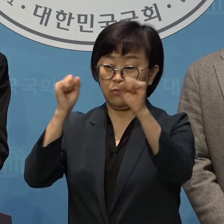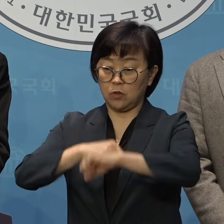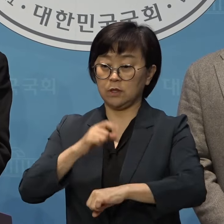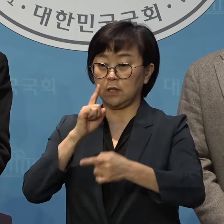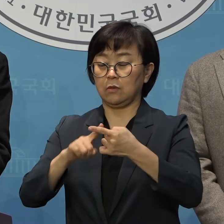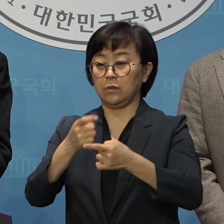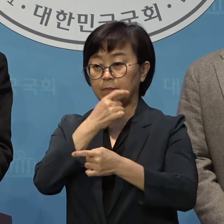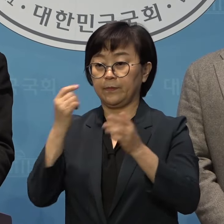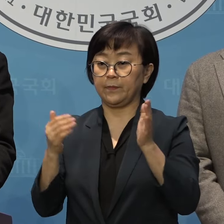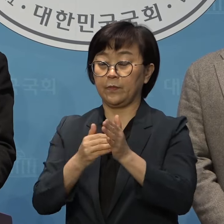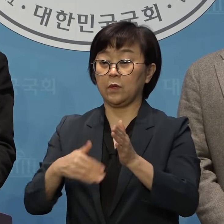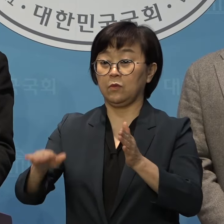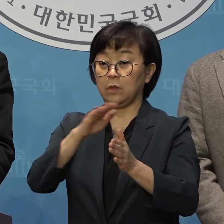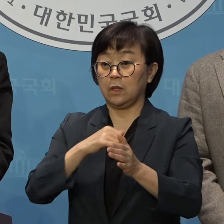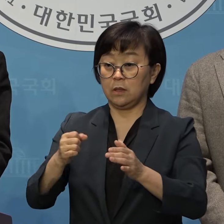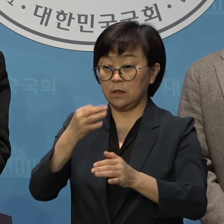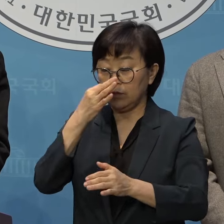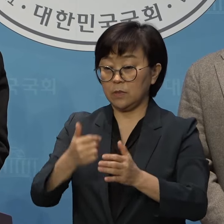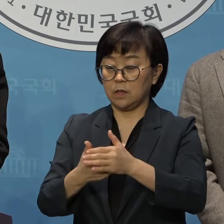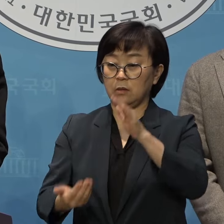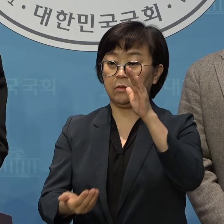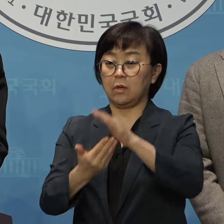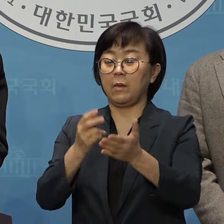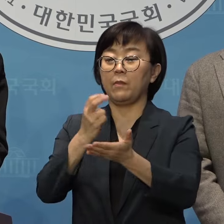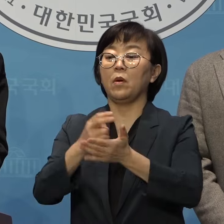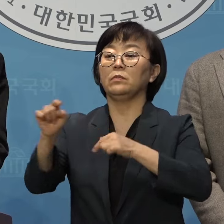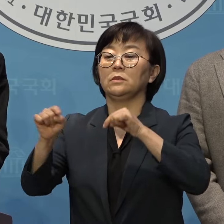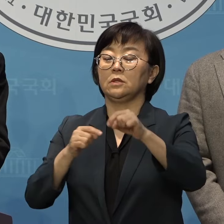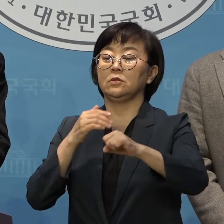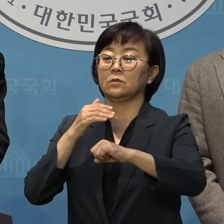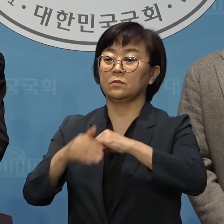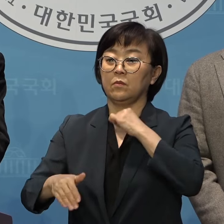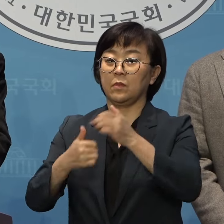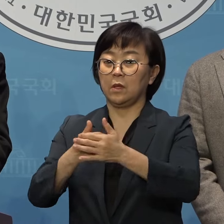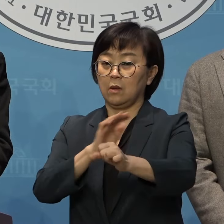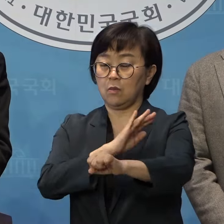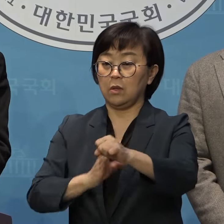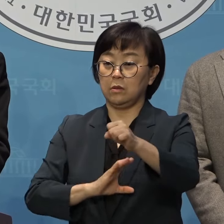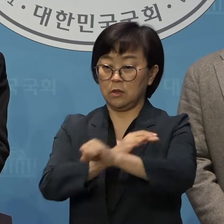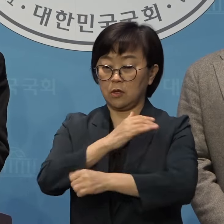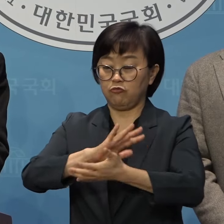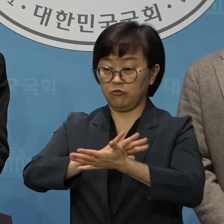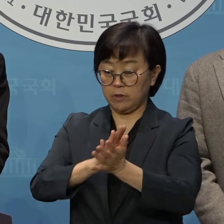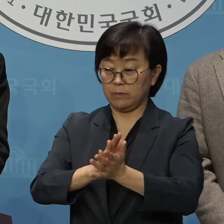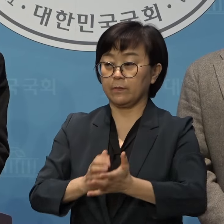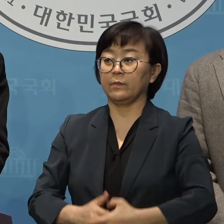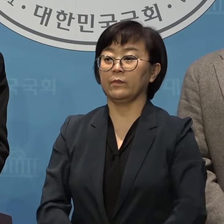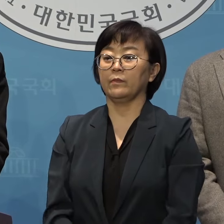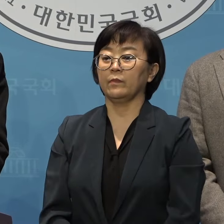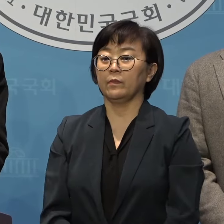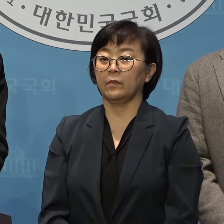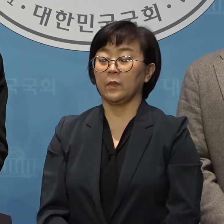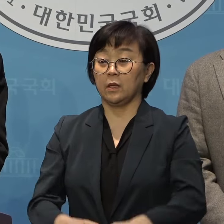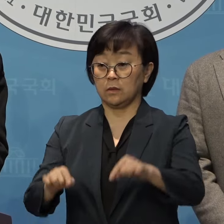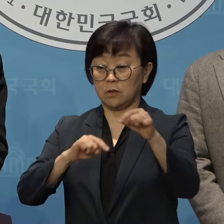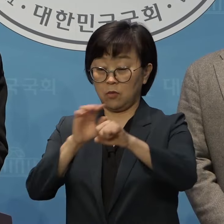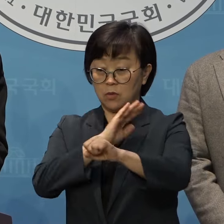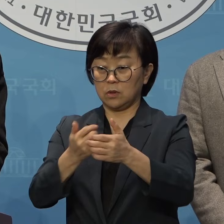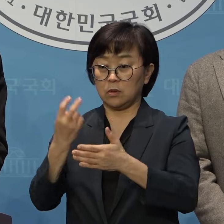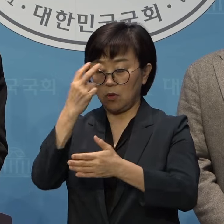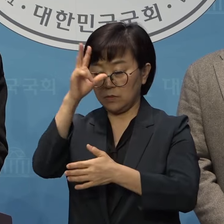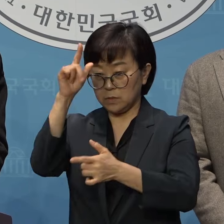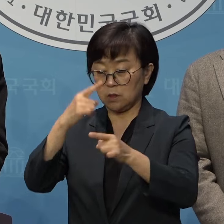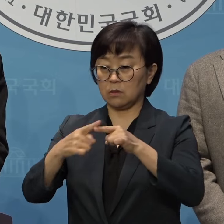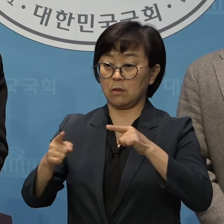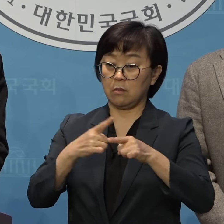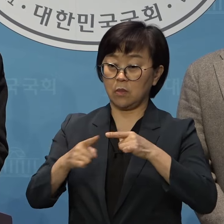확인했습니다. 우리가 힘들게 이룩한 법치주의마저 권력에 유린되고 있습니다. 정권은 검찰의